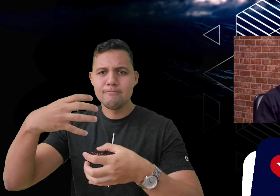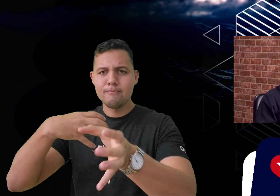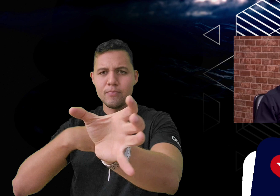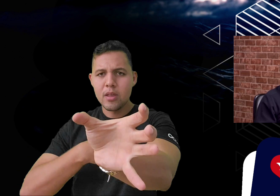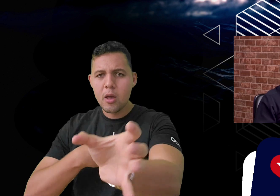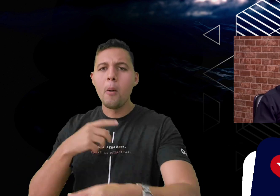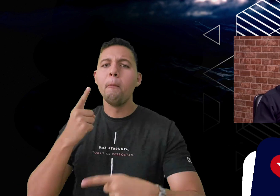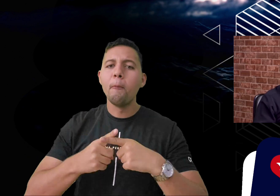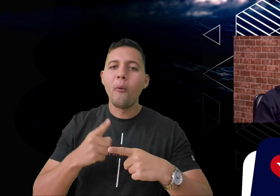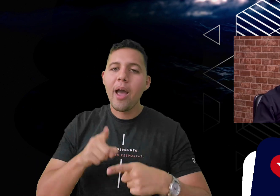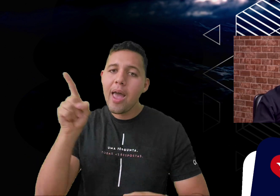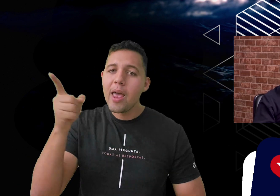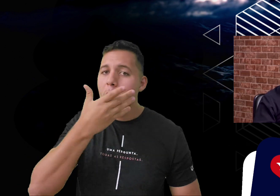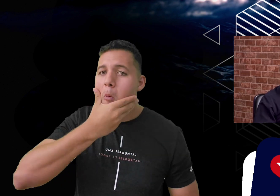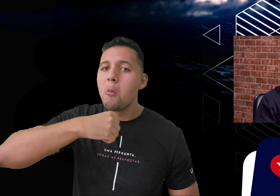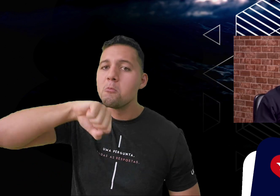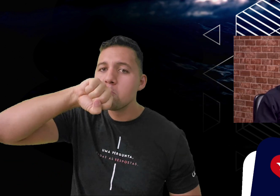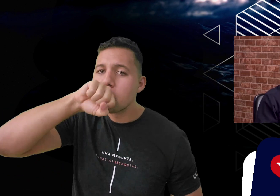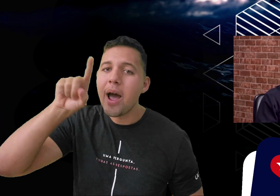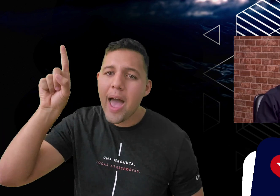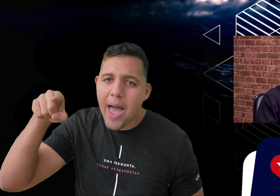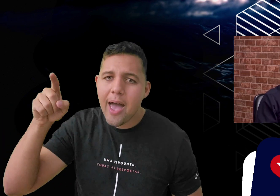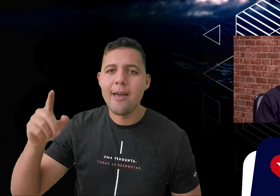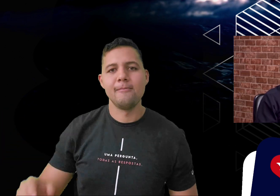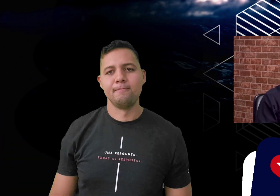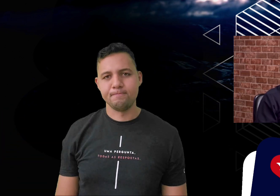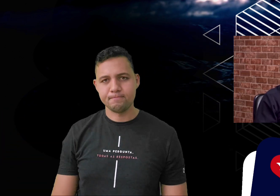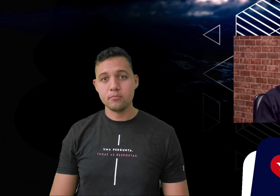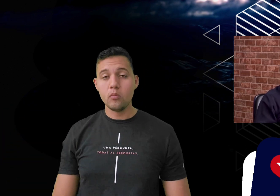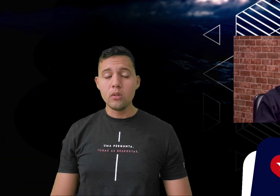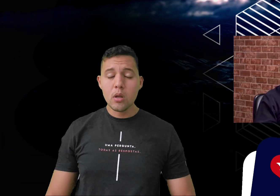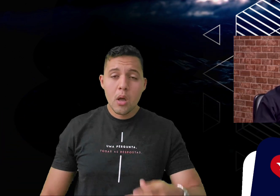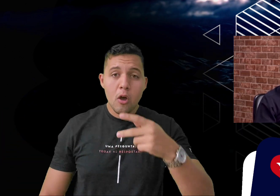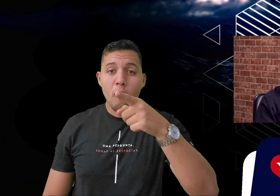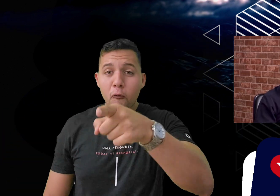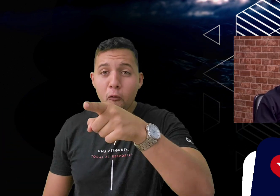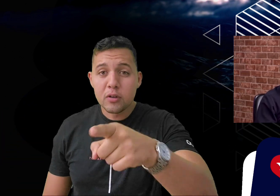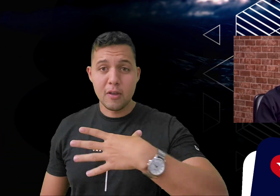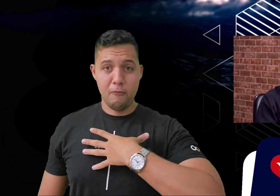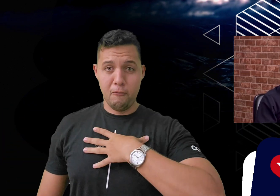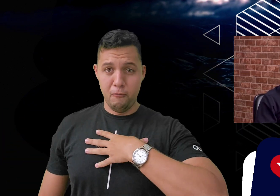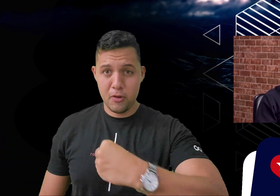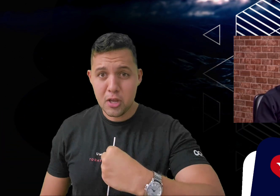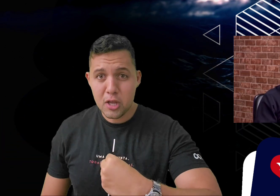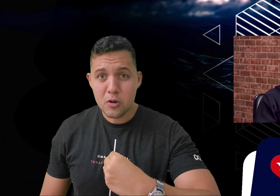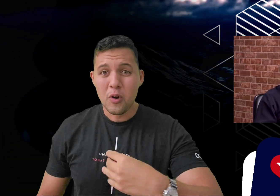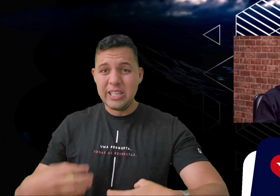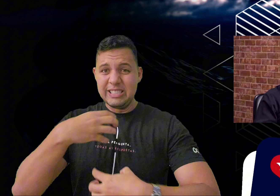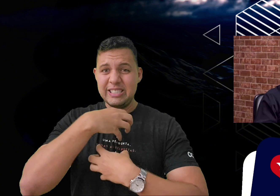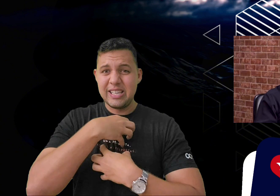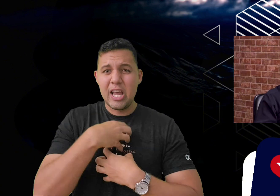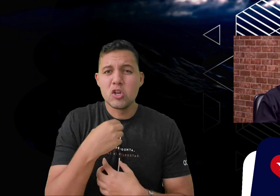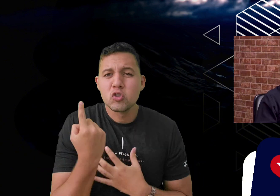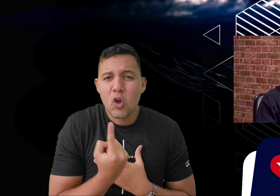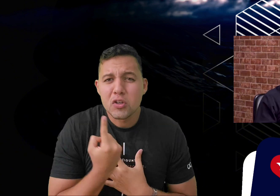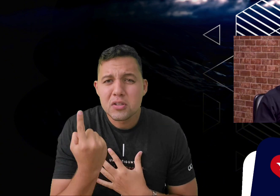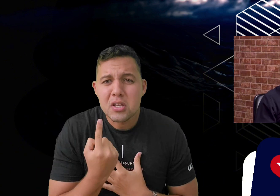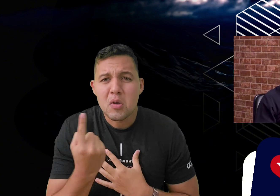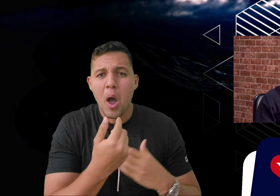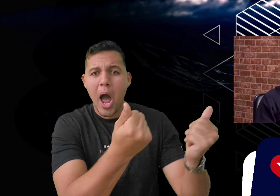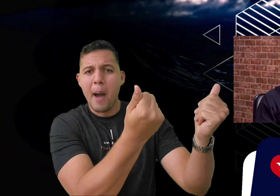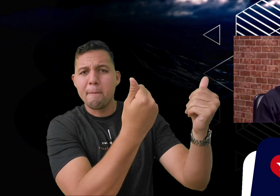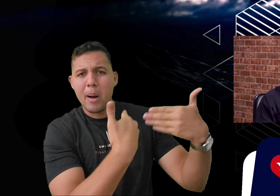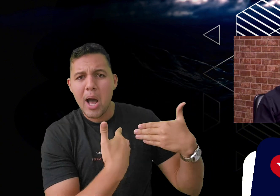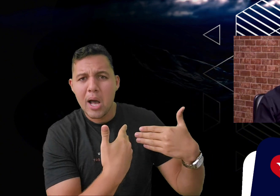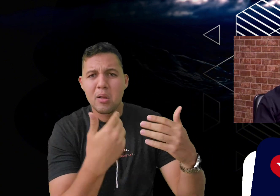o filho que foi abandonado pelo pai, porque ele também é filho. A Bíblia apresenta